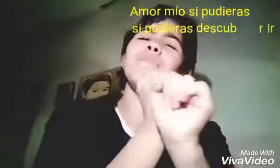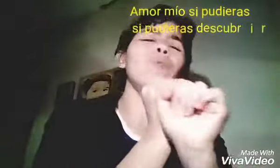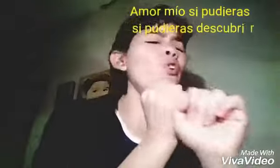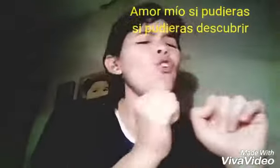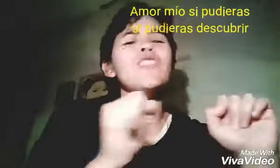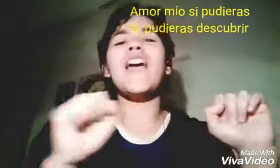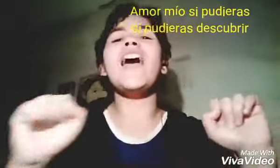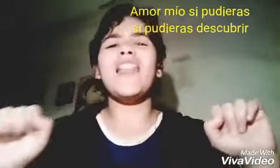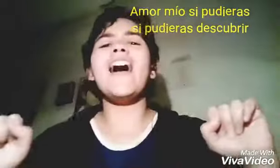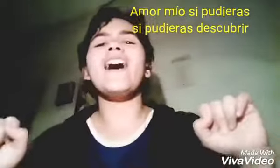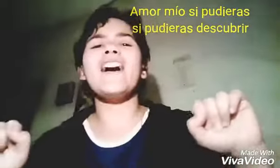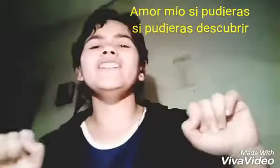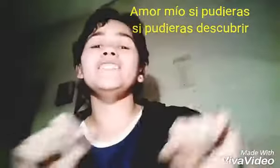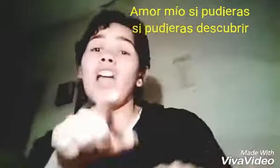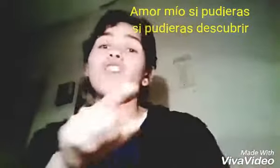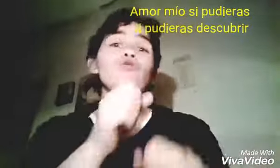mío, si pudieras